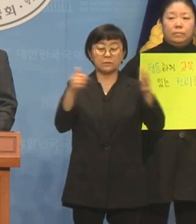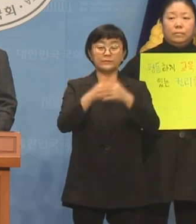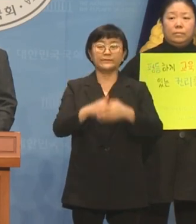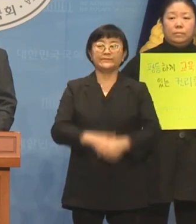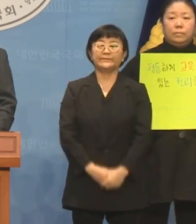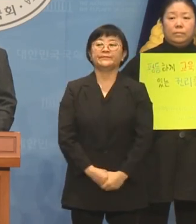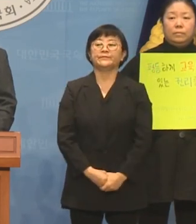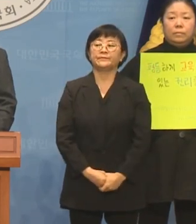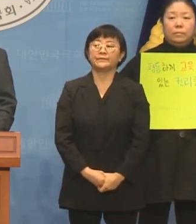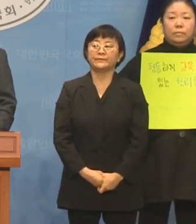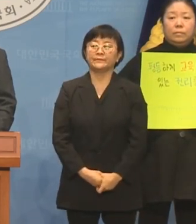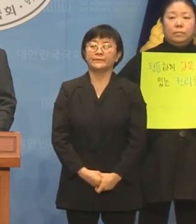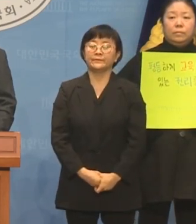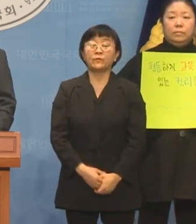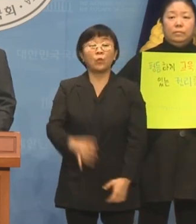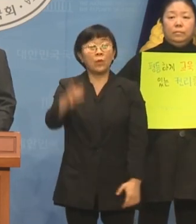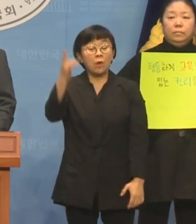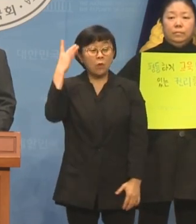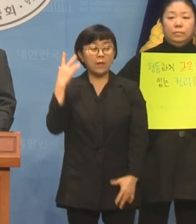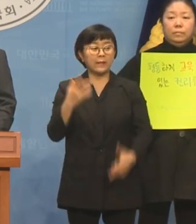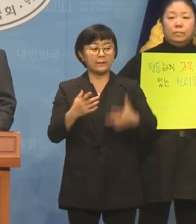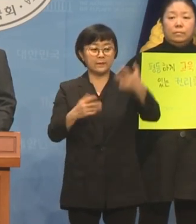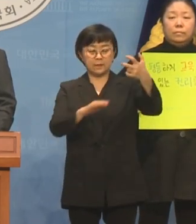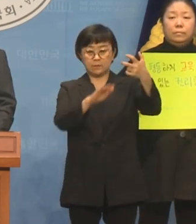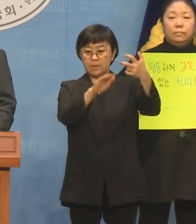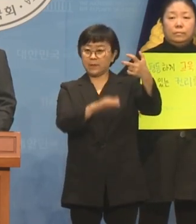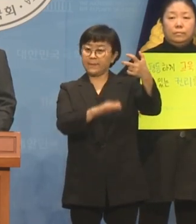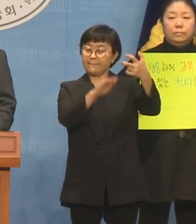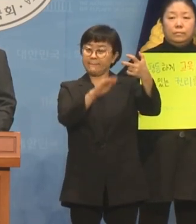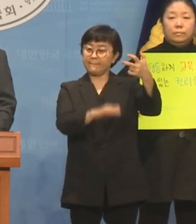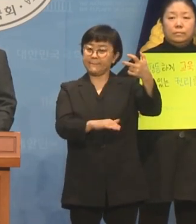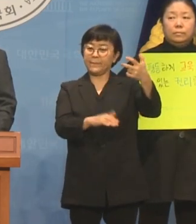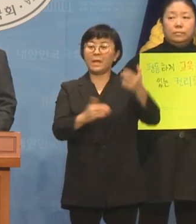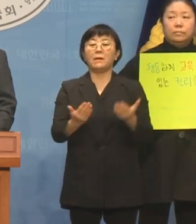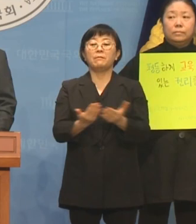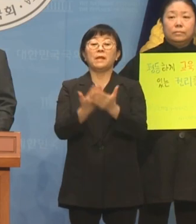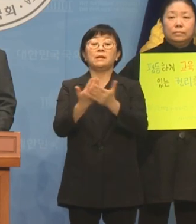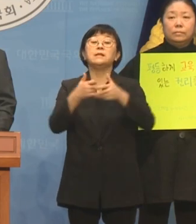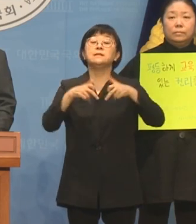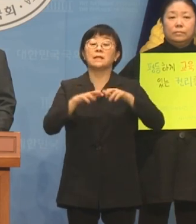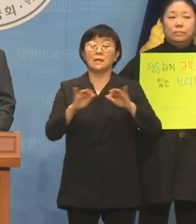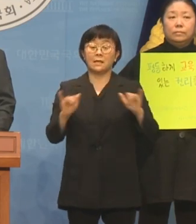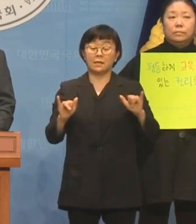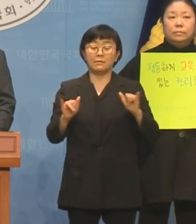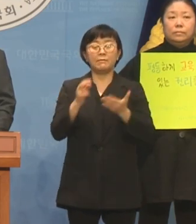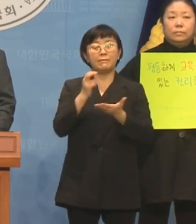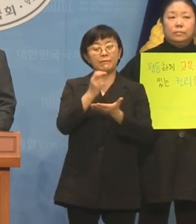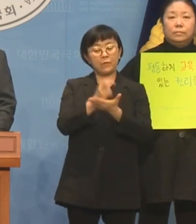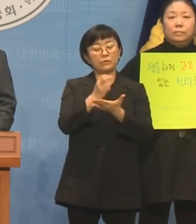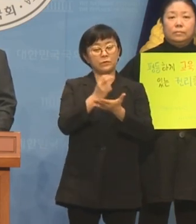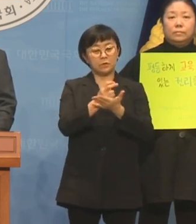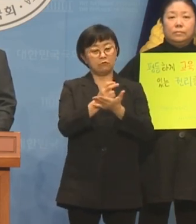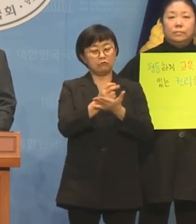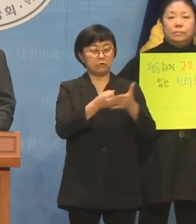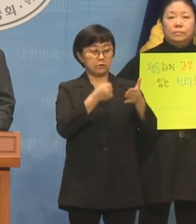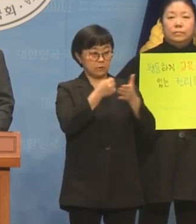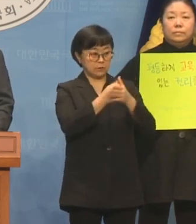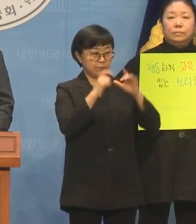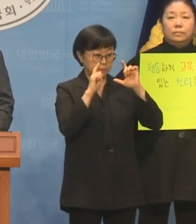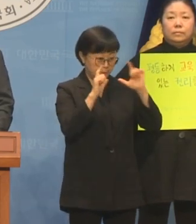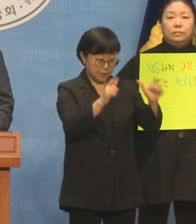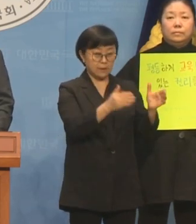말하는데요. 원래 70 이하는 발달장애인으로 법적 규정이 되어